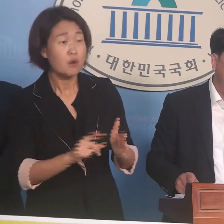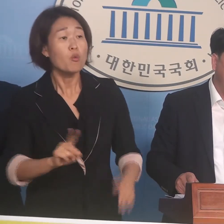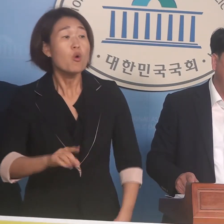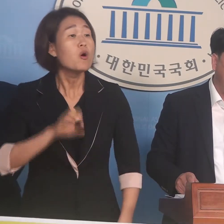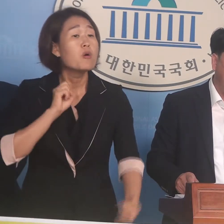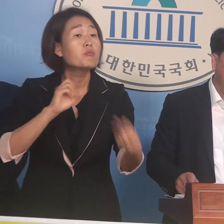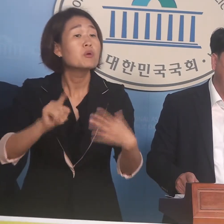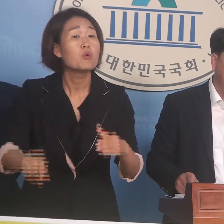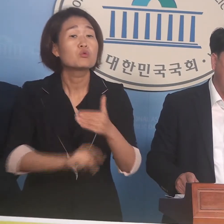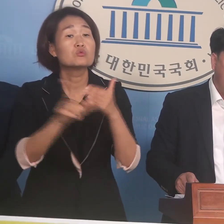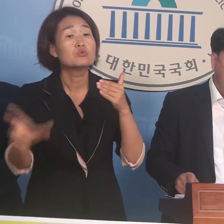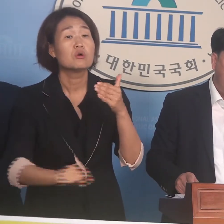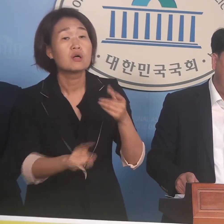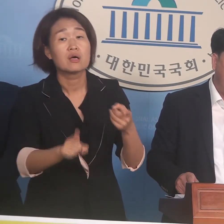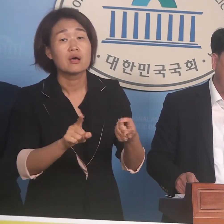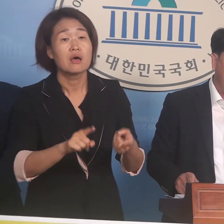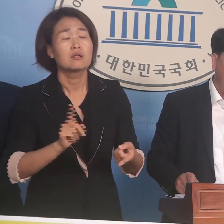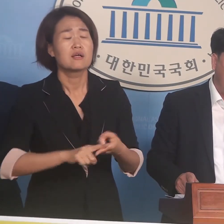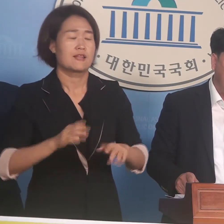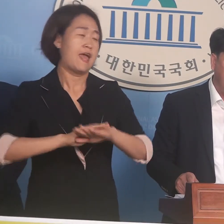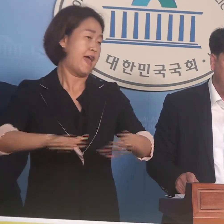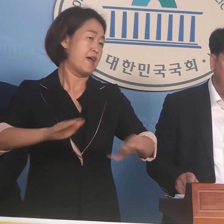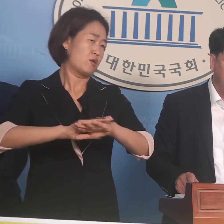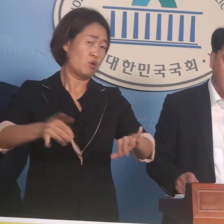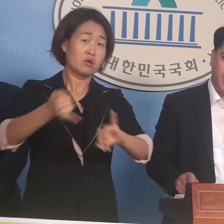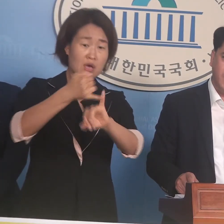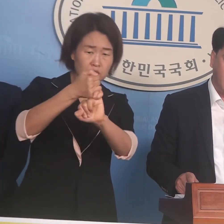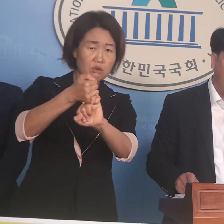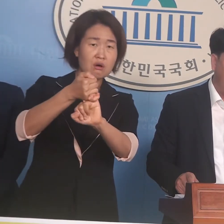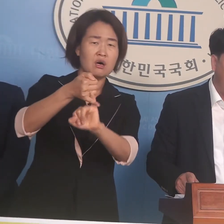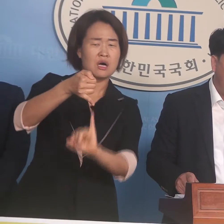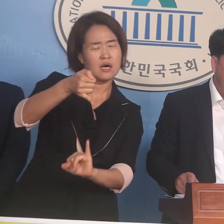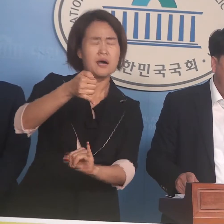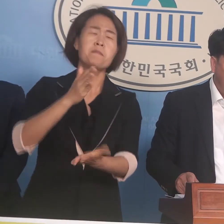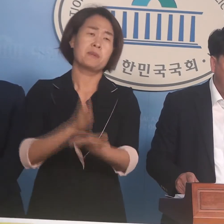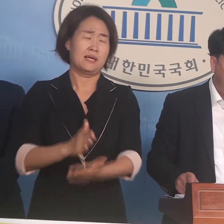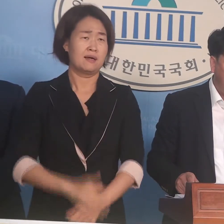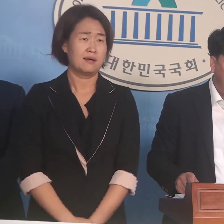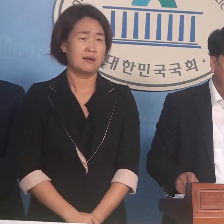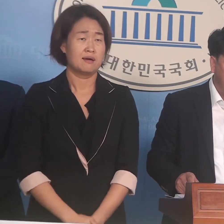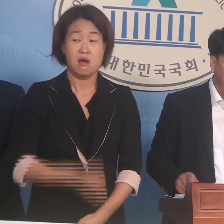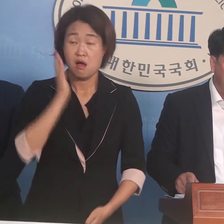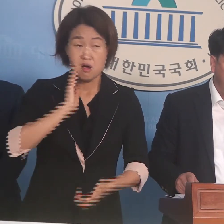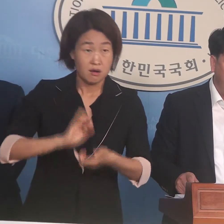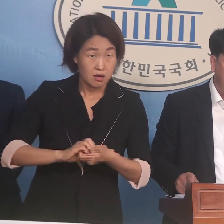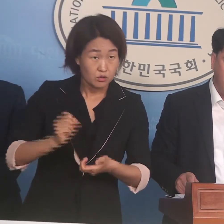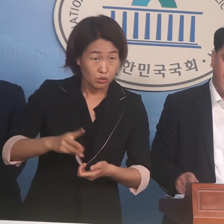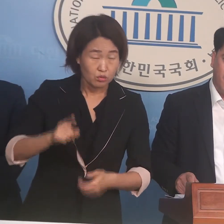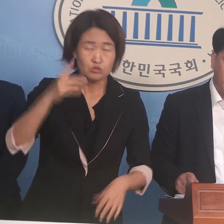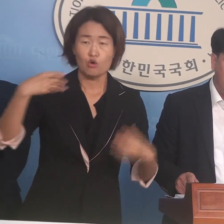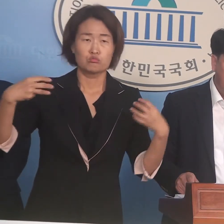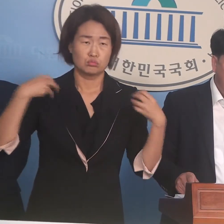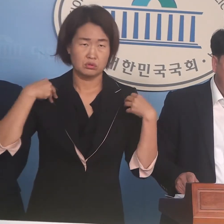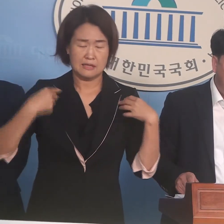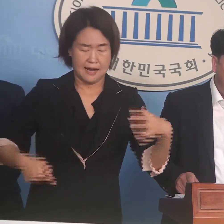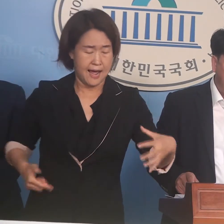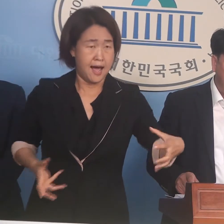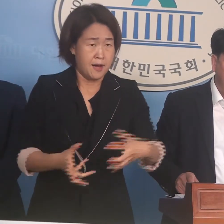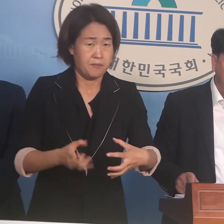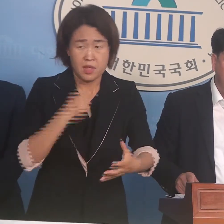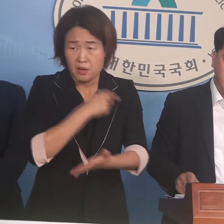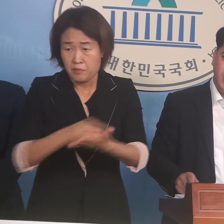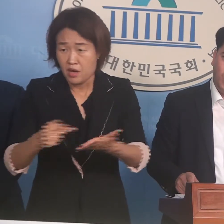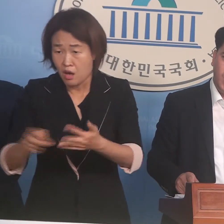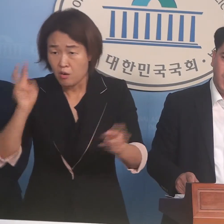안에 피해업체 구제에 대한 부분을 해결하겠다고 한 약속을 저버리지 말고 청와대와 그리고 정부와 협력하여